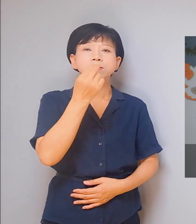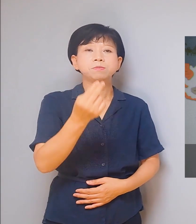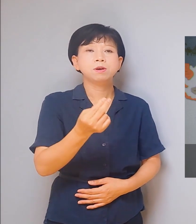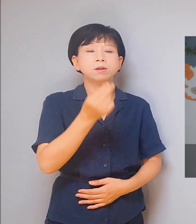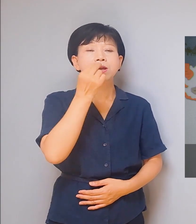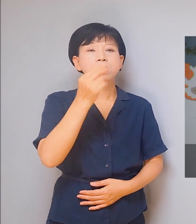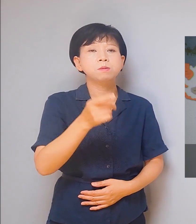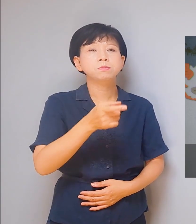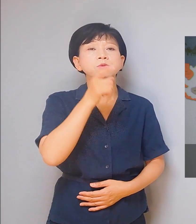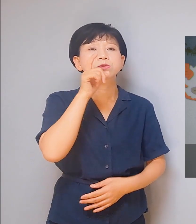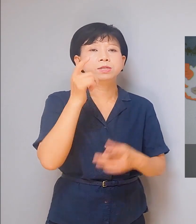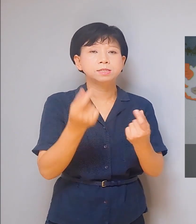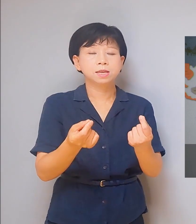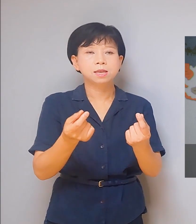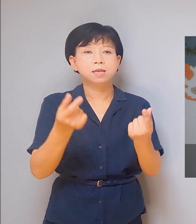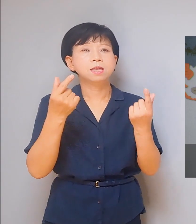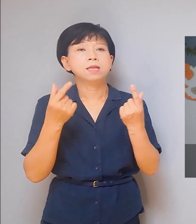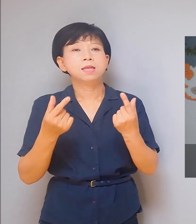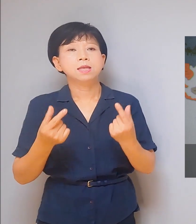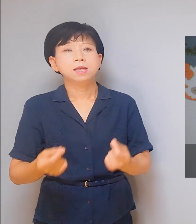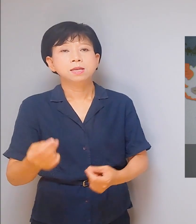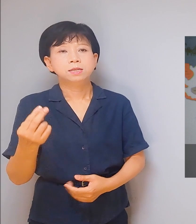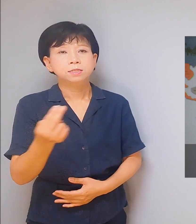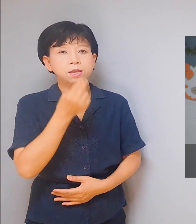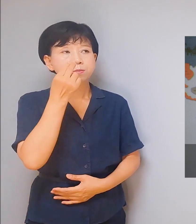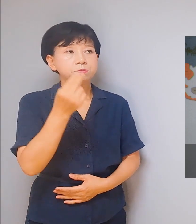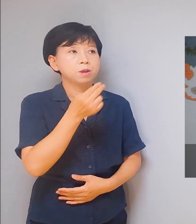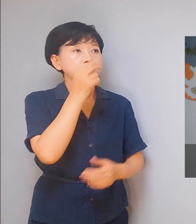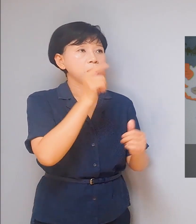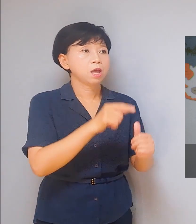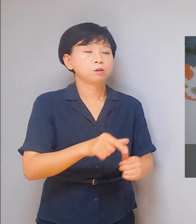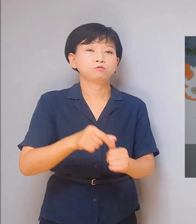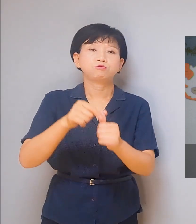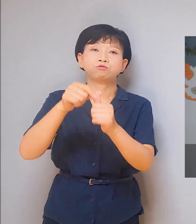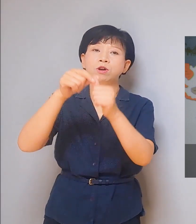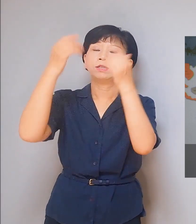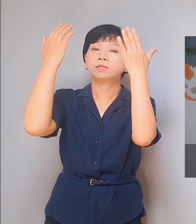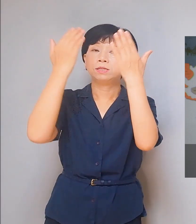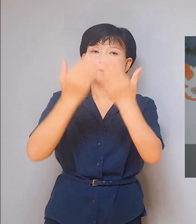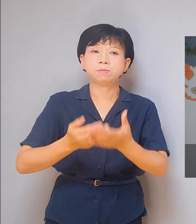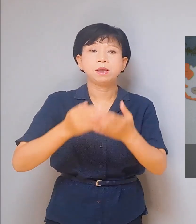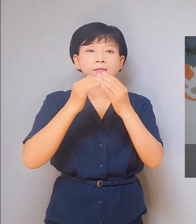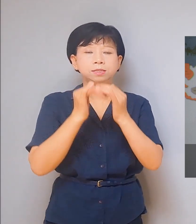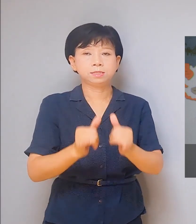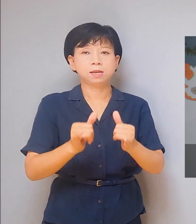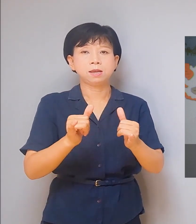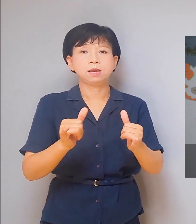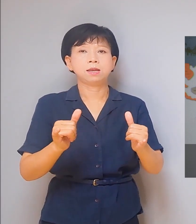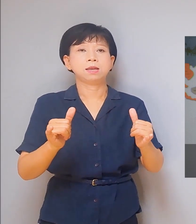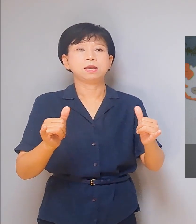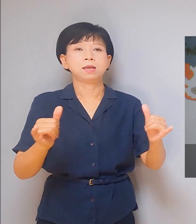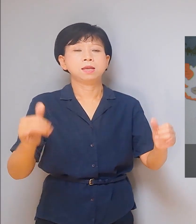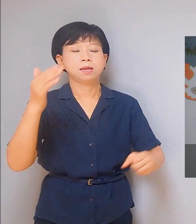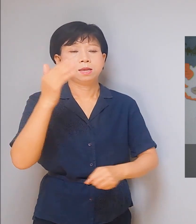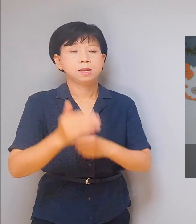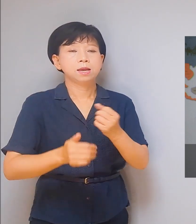무궁한 생명의 물일세. 생명의 구원을 받은